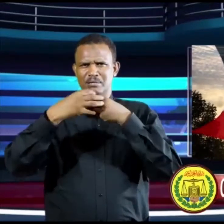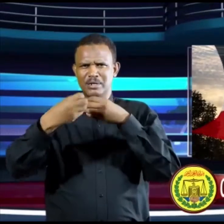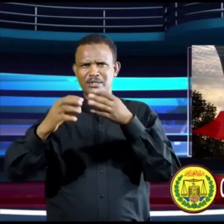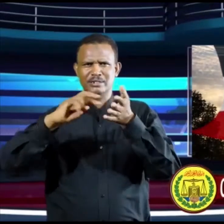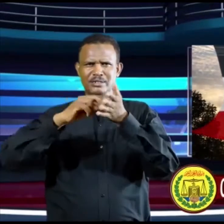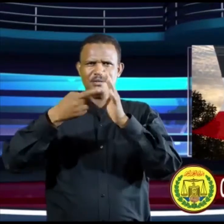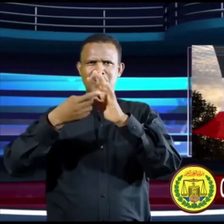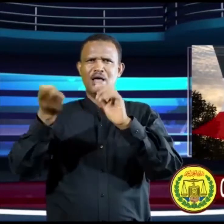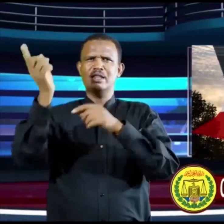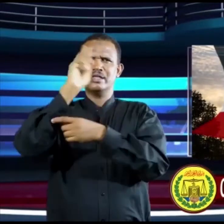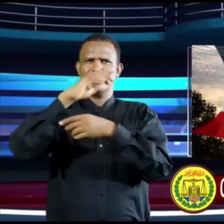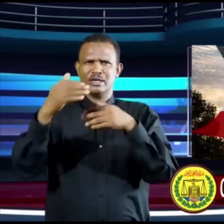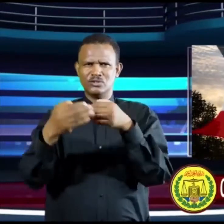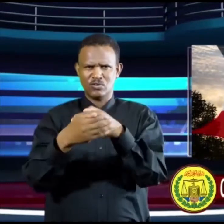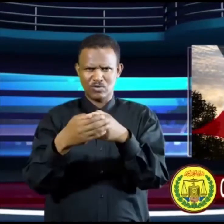malasan mochadahida.